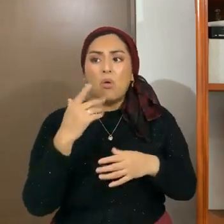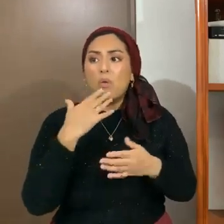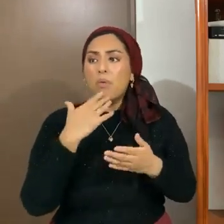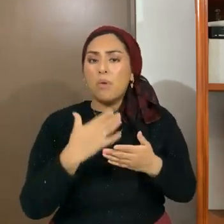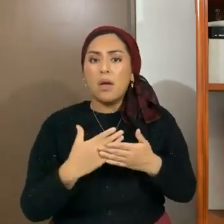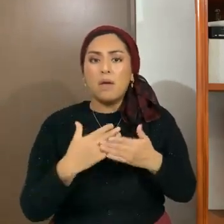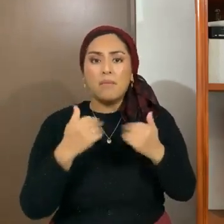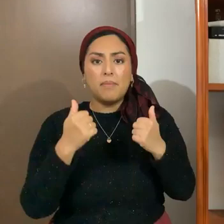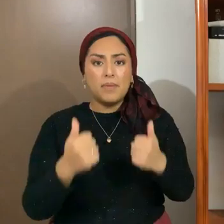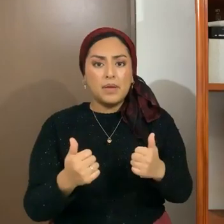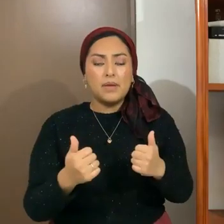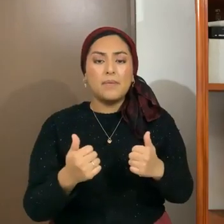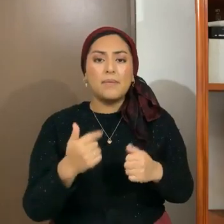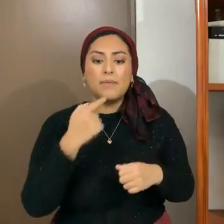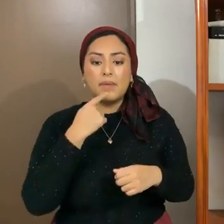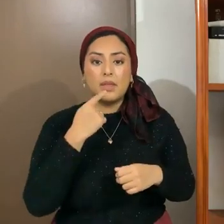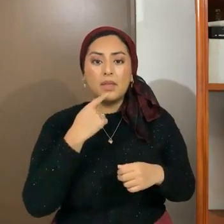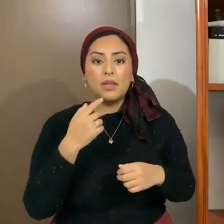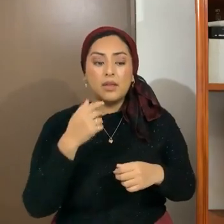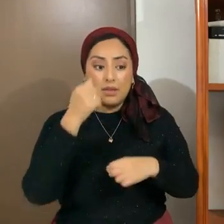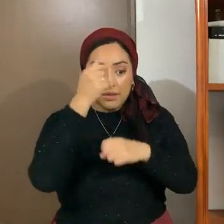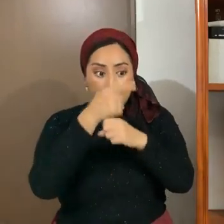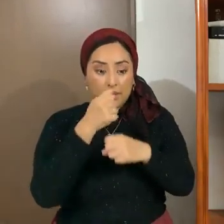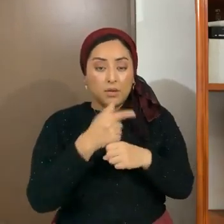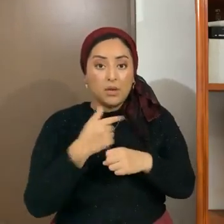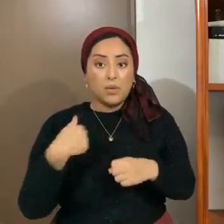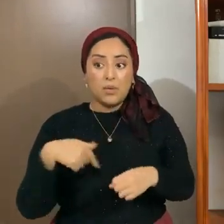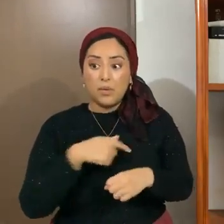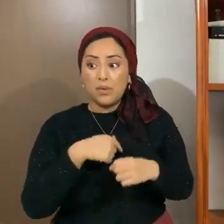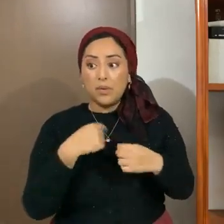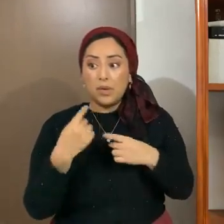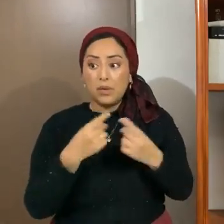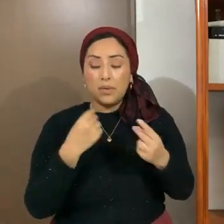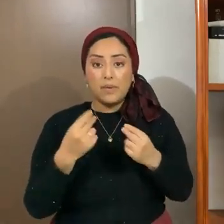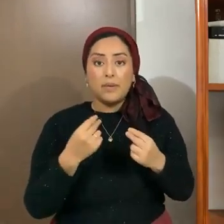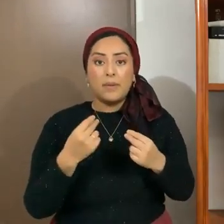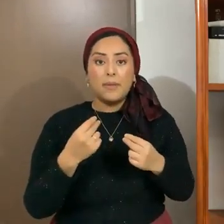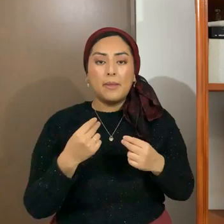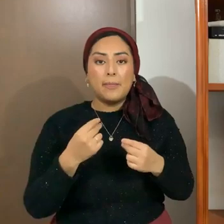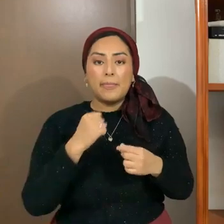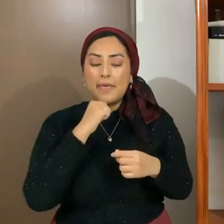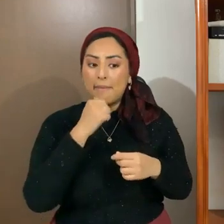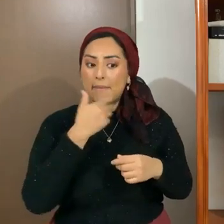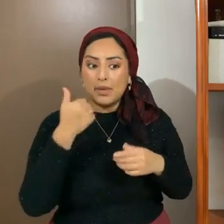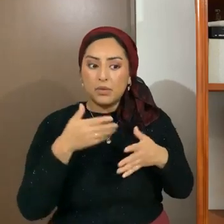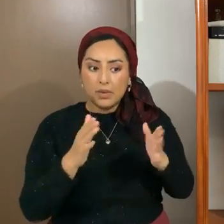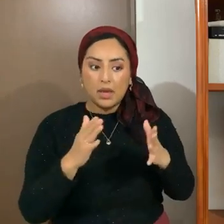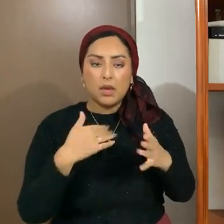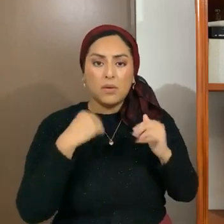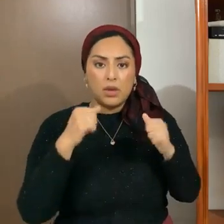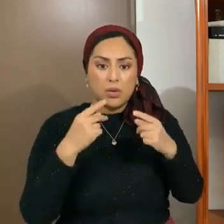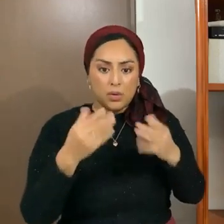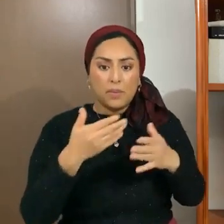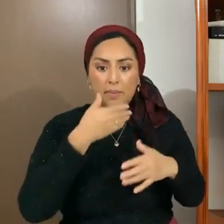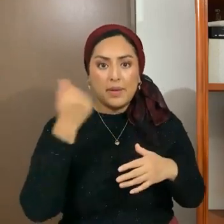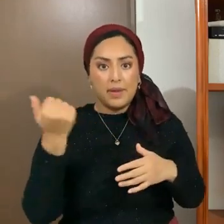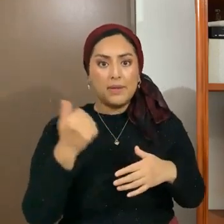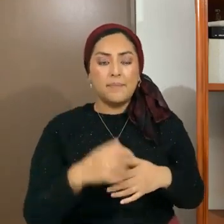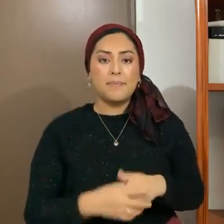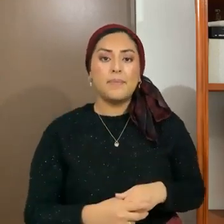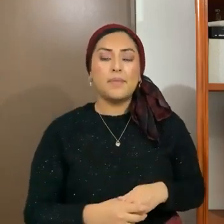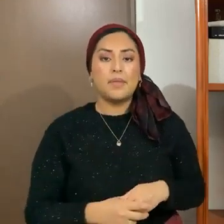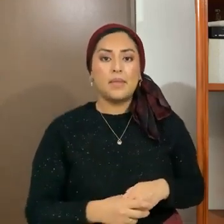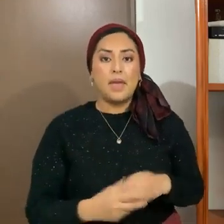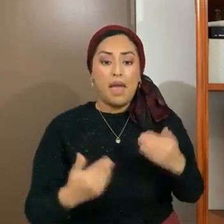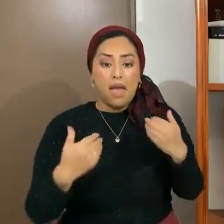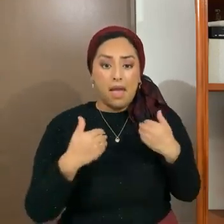bien. Se miren, hermanos, esto que estamos haciendo no está de la mejor manera, podemos hacerlo así. Entonces, como